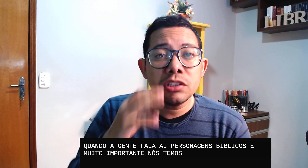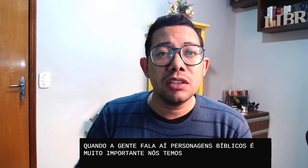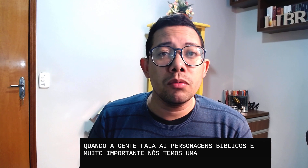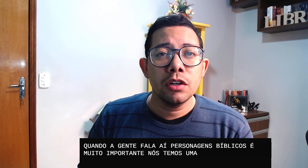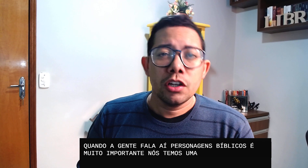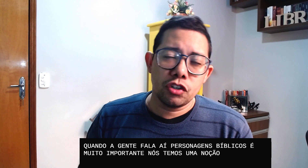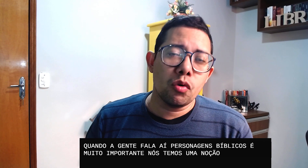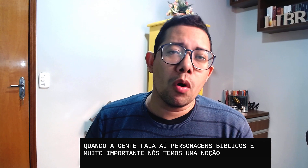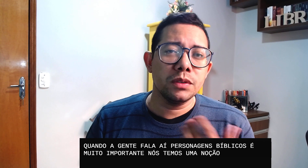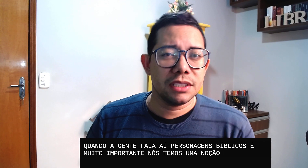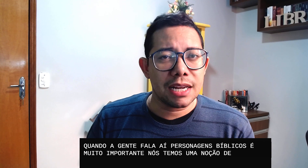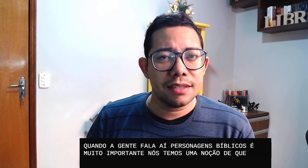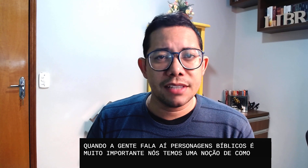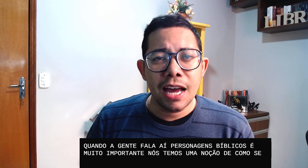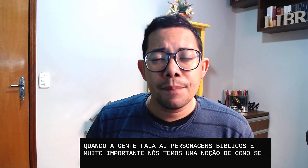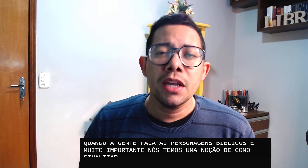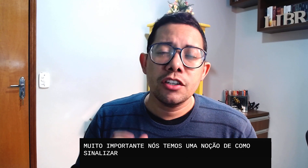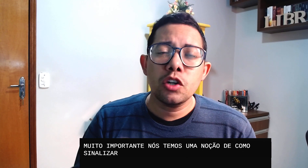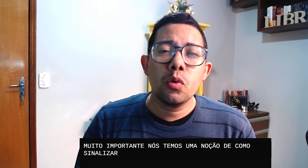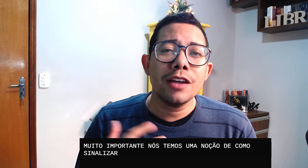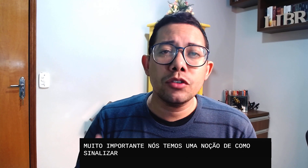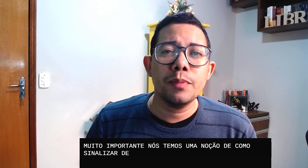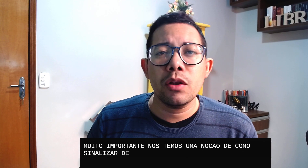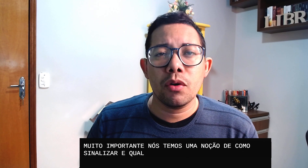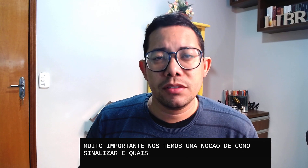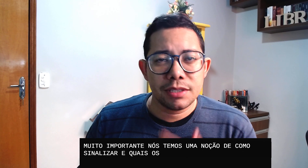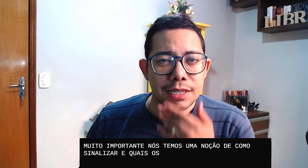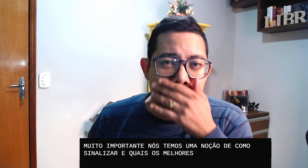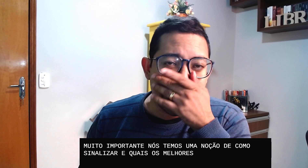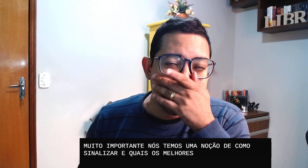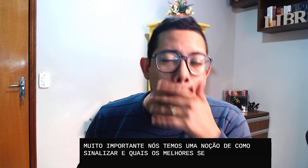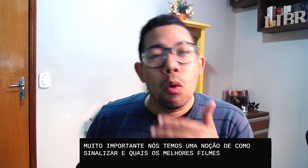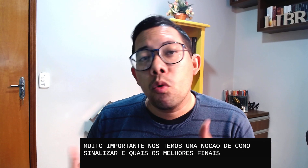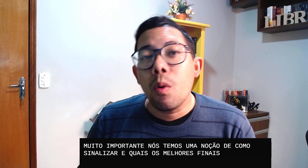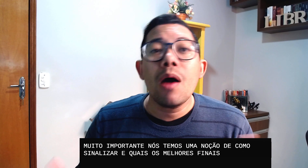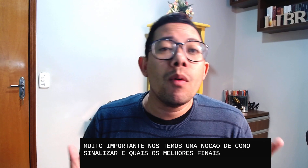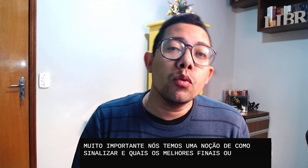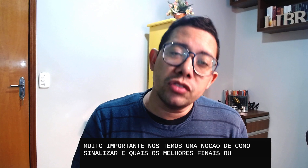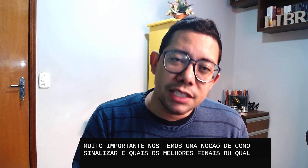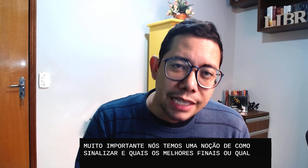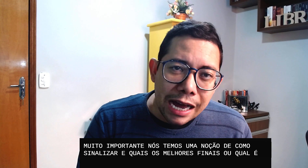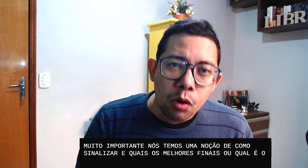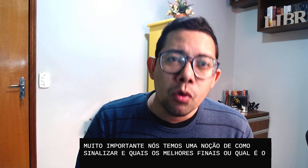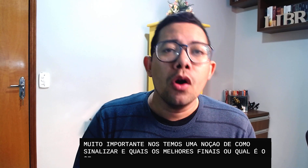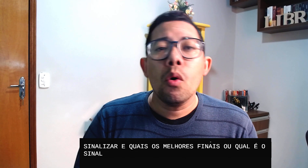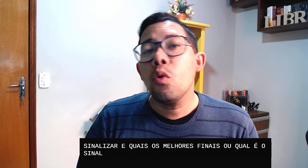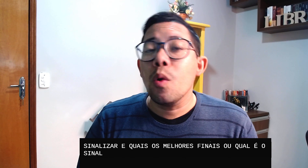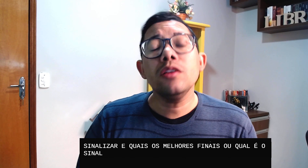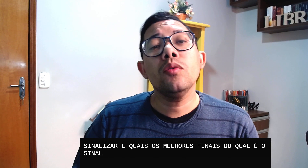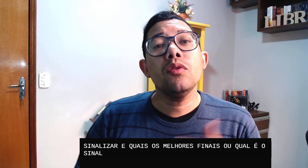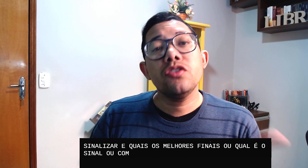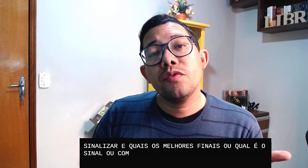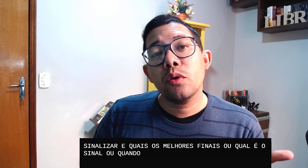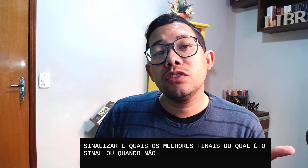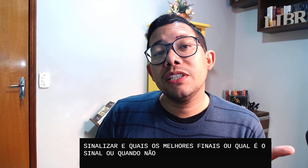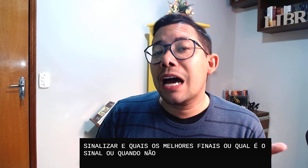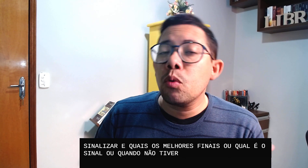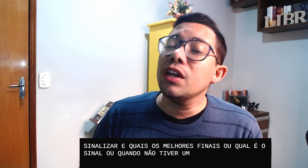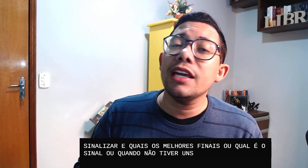noção de como sinalizar, de quais os melhores sinais, ou qual é o sinal, ou quando não tiver o sinal, o que que a